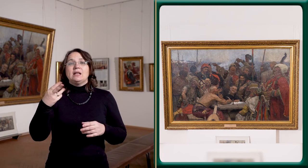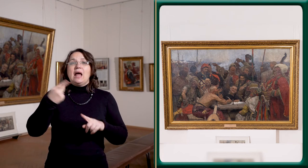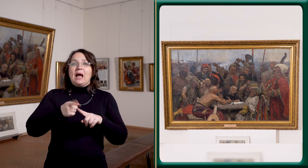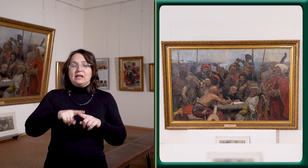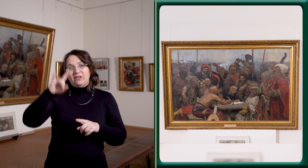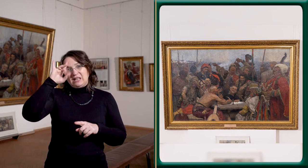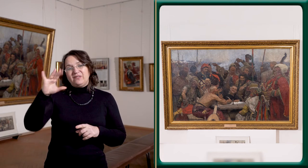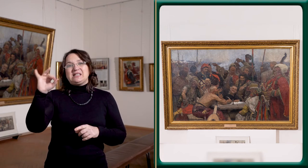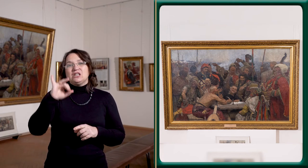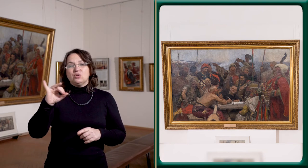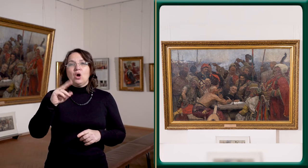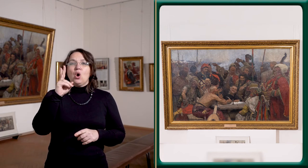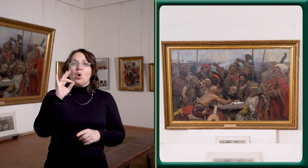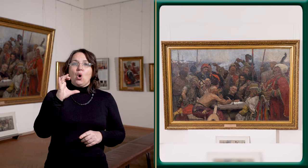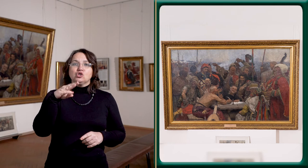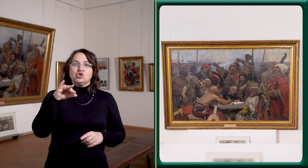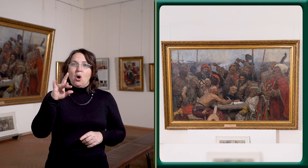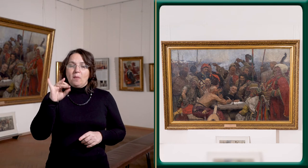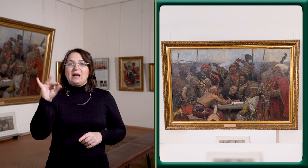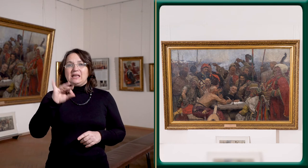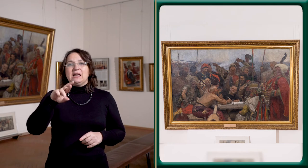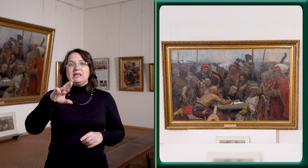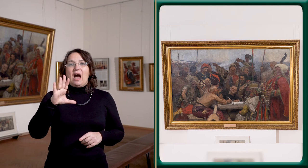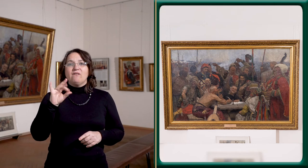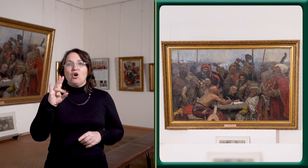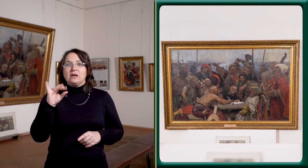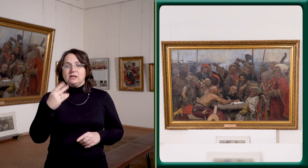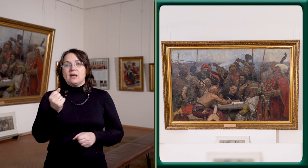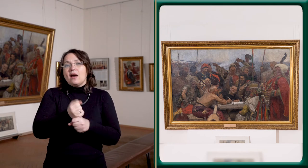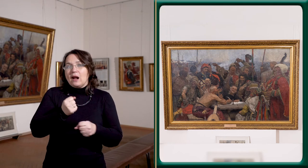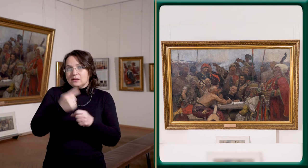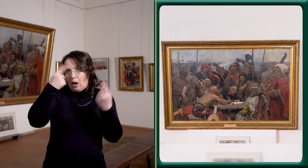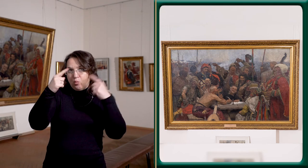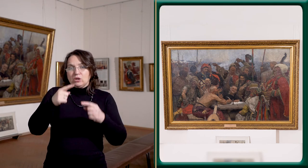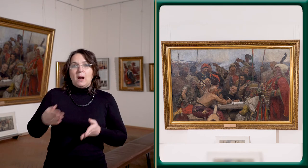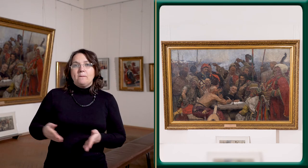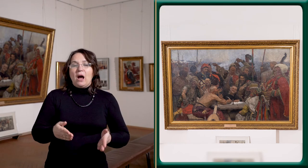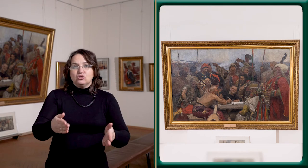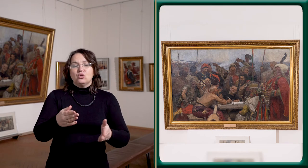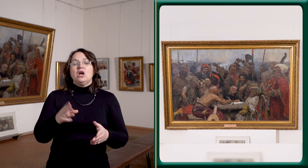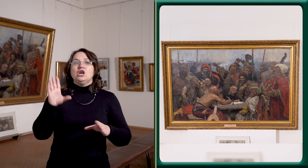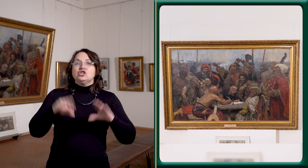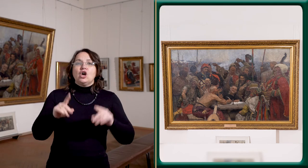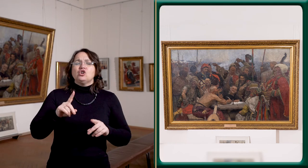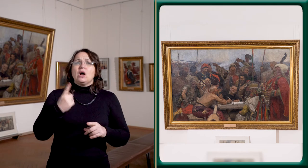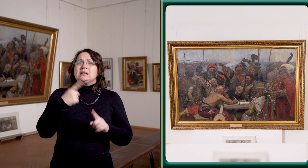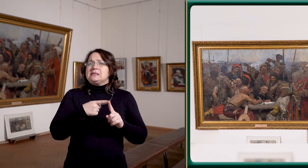историки своего времени Костомаров и Эварницкий разработали маршруты. Считается, что целый год Репин прожил на